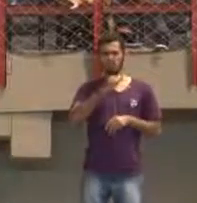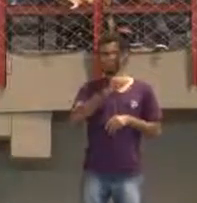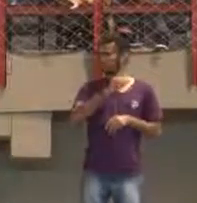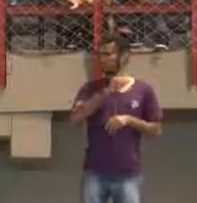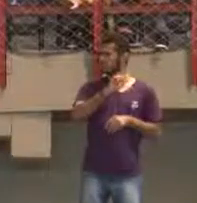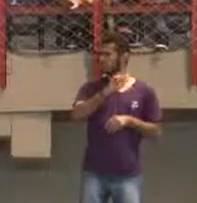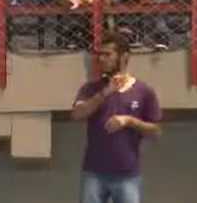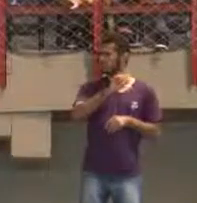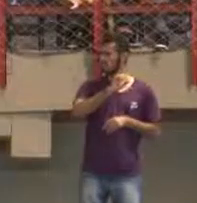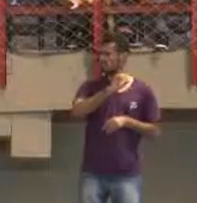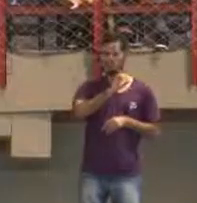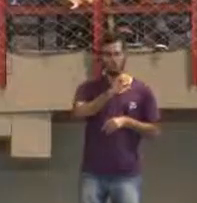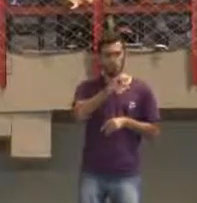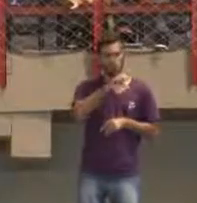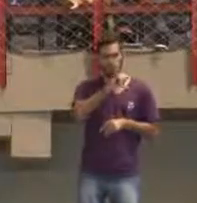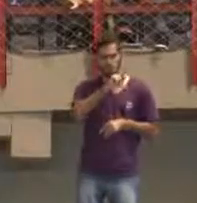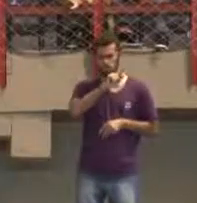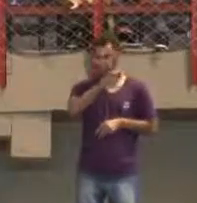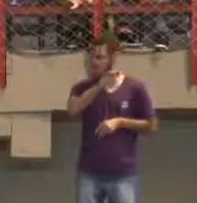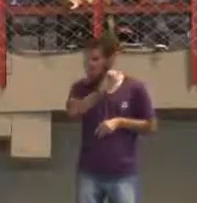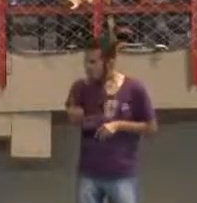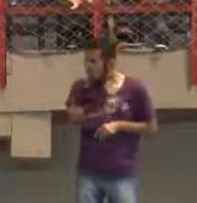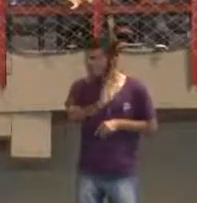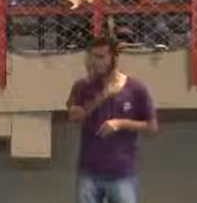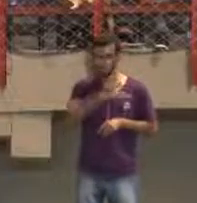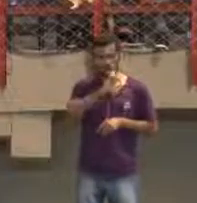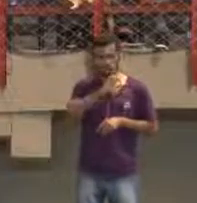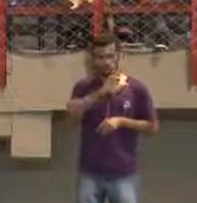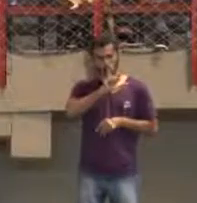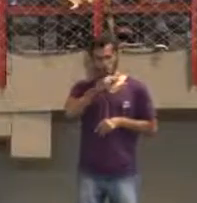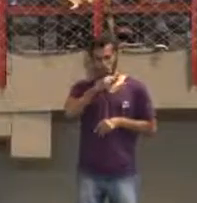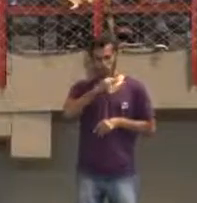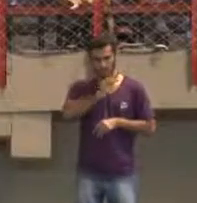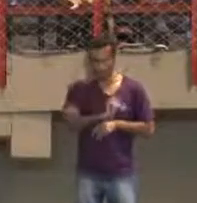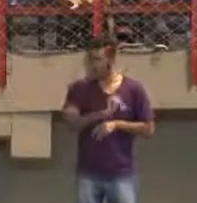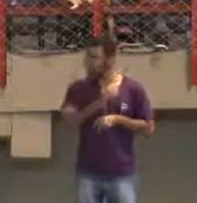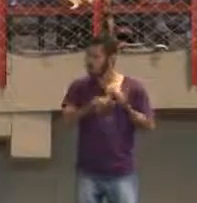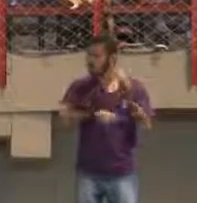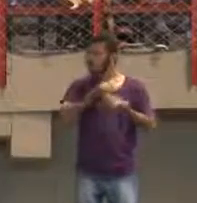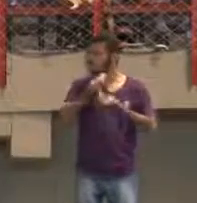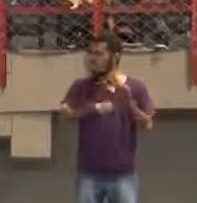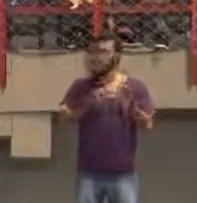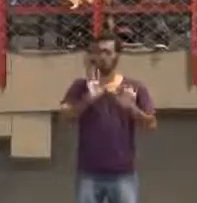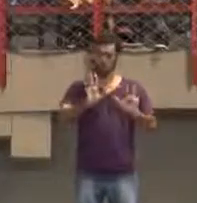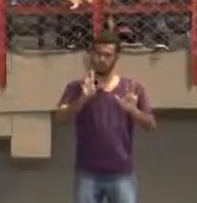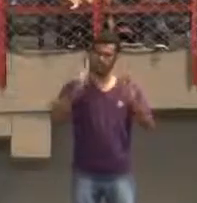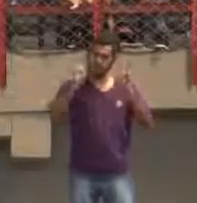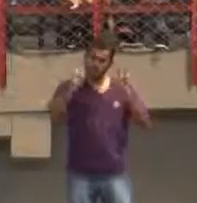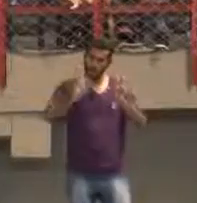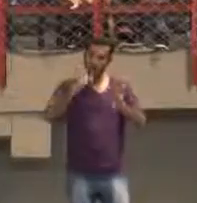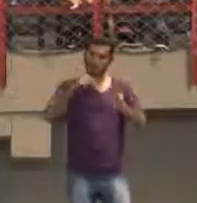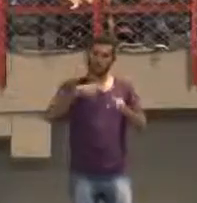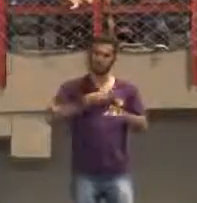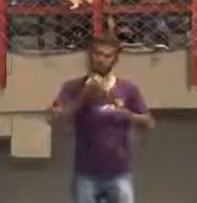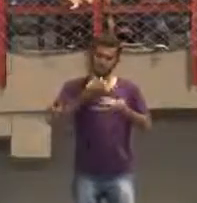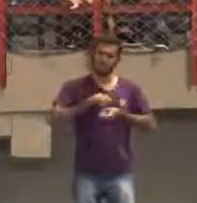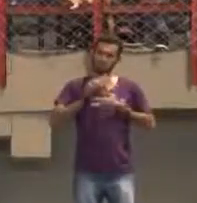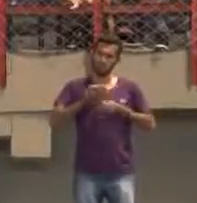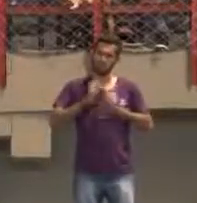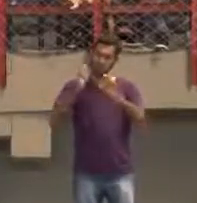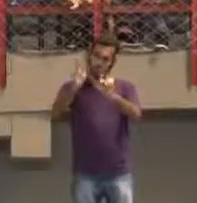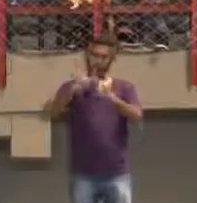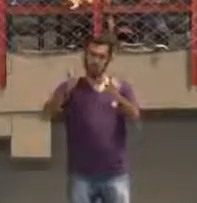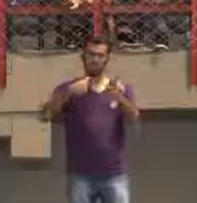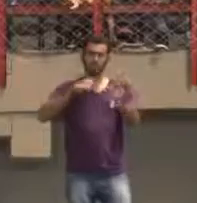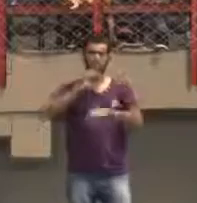olha o nosso assunto é poesia beleza aqui é romance mas não vou lhe deixar